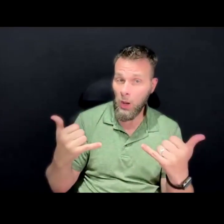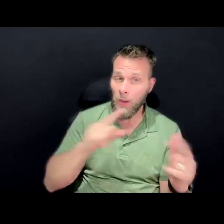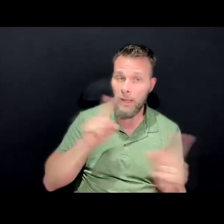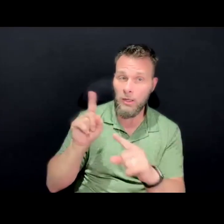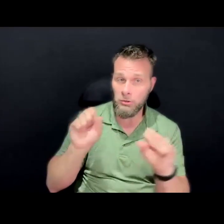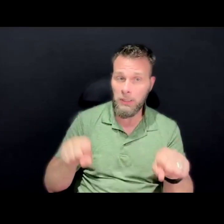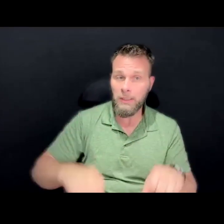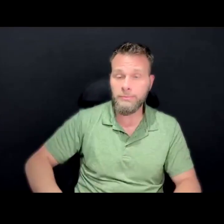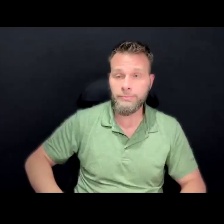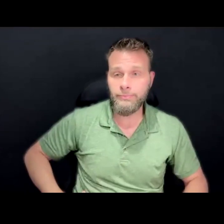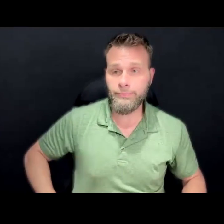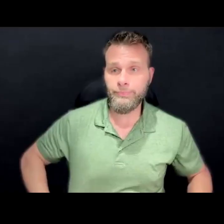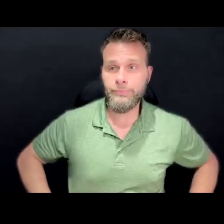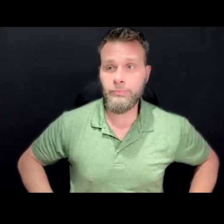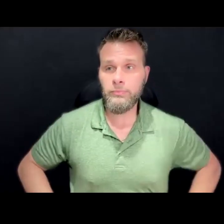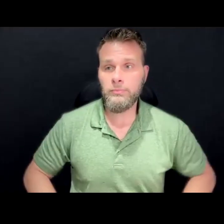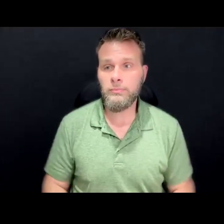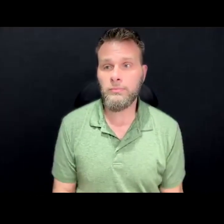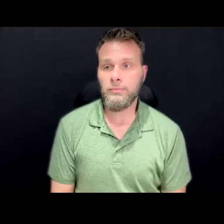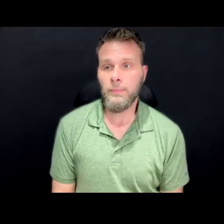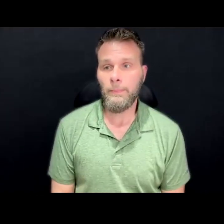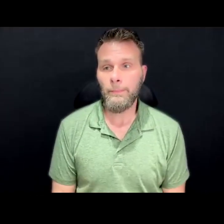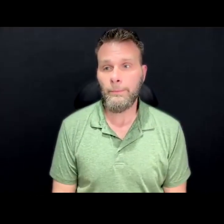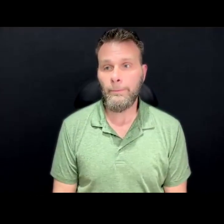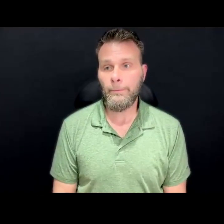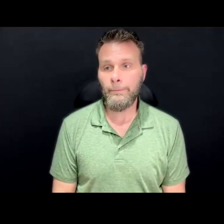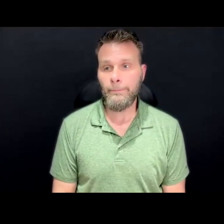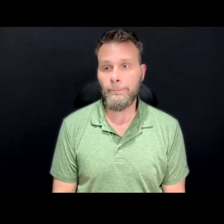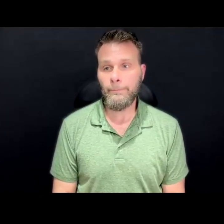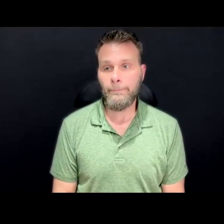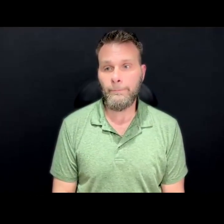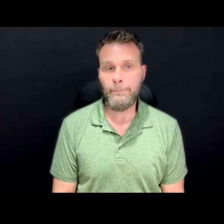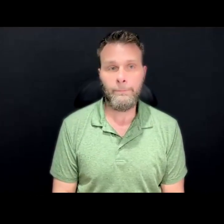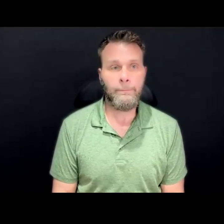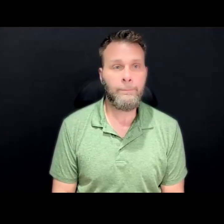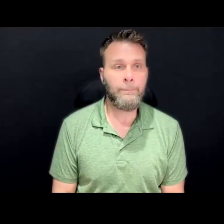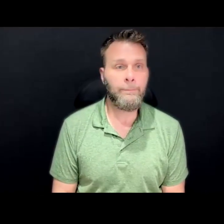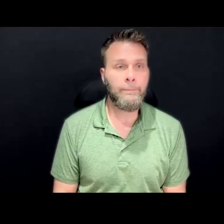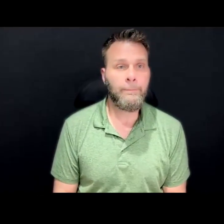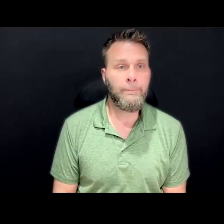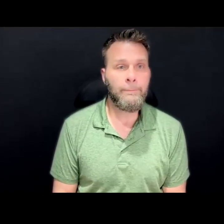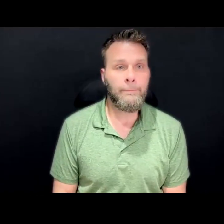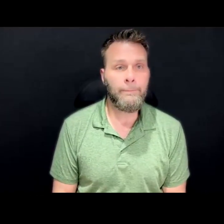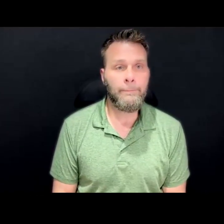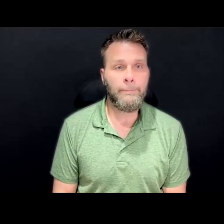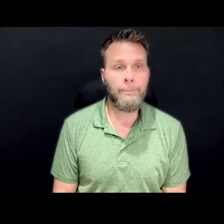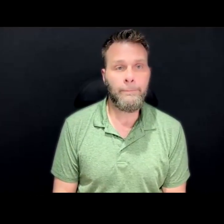for you. Asian girl, please. Let's speak and take this.